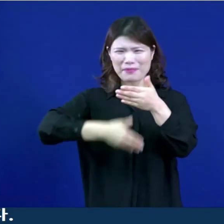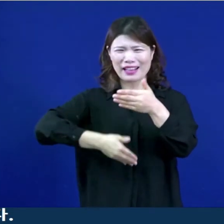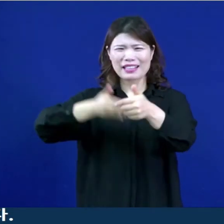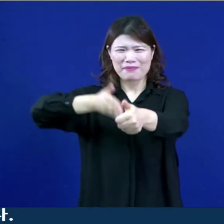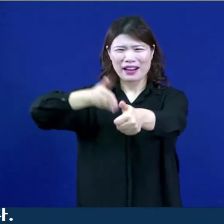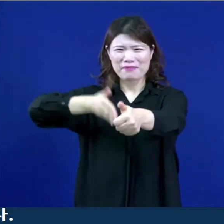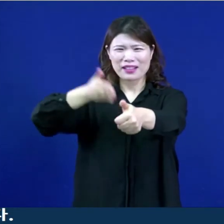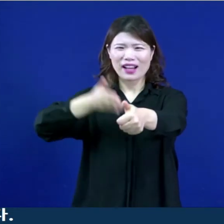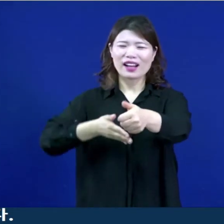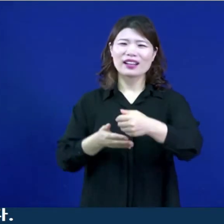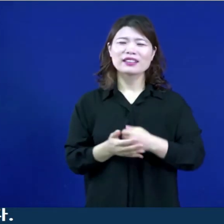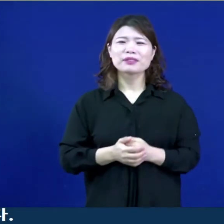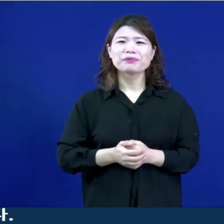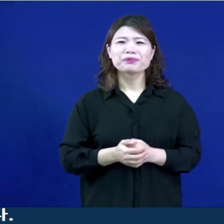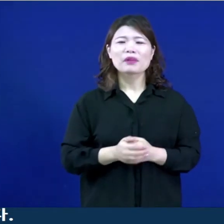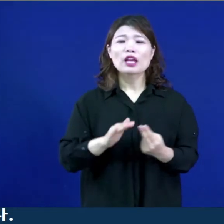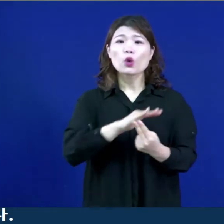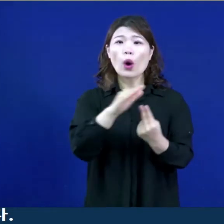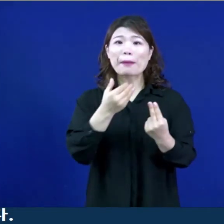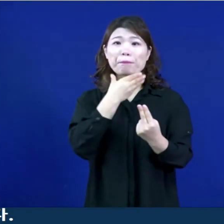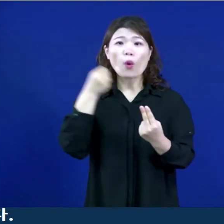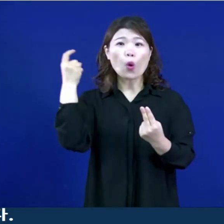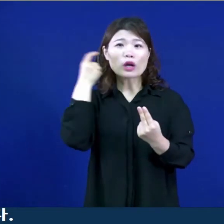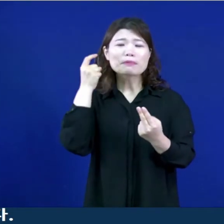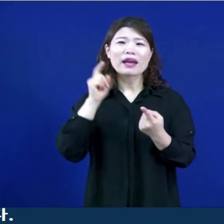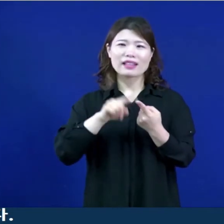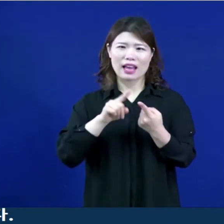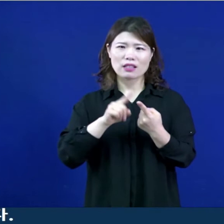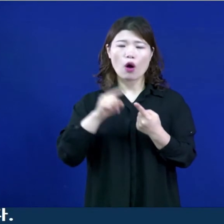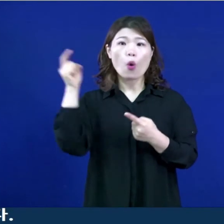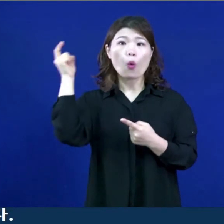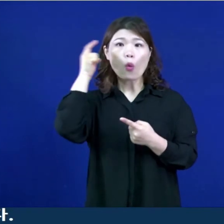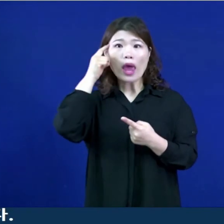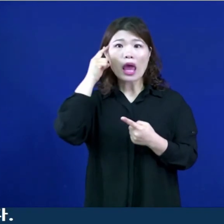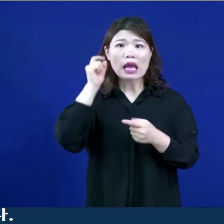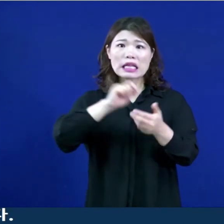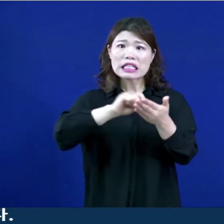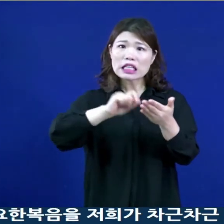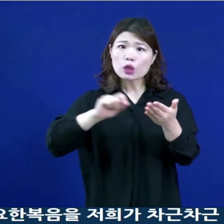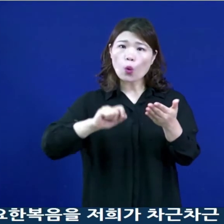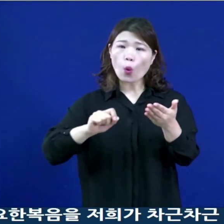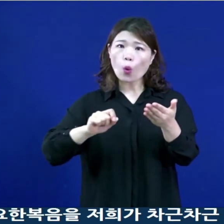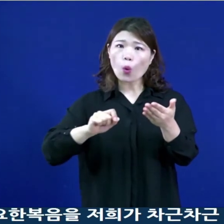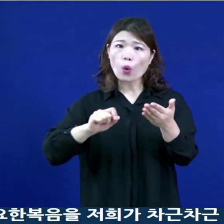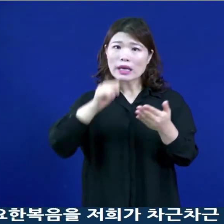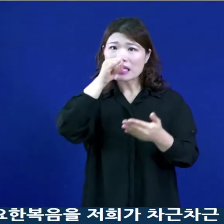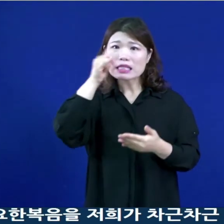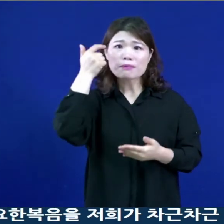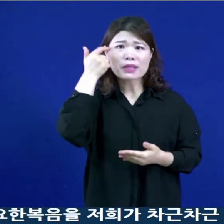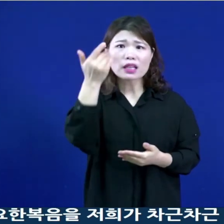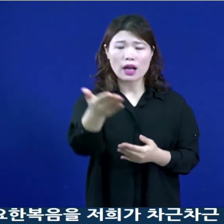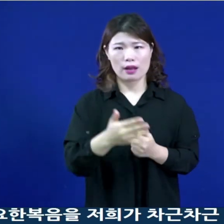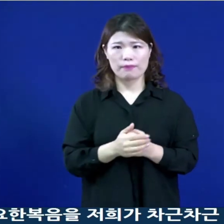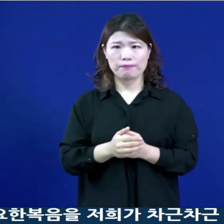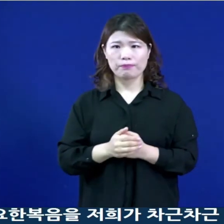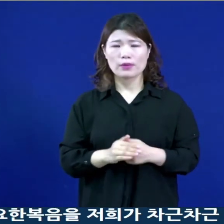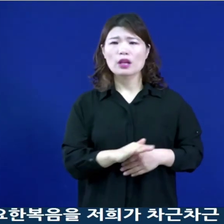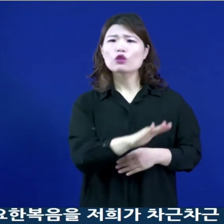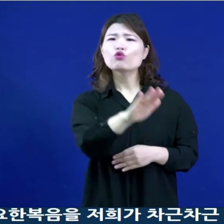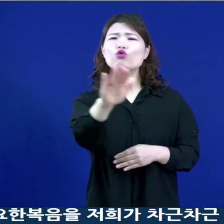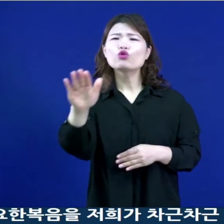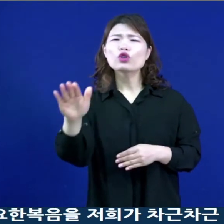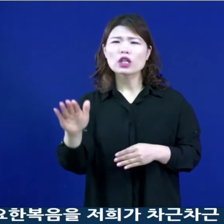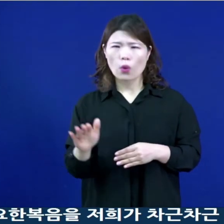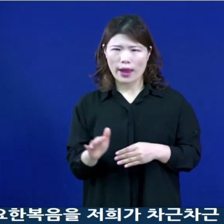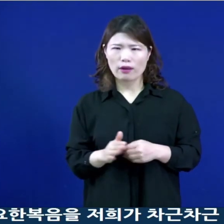소망합니다. 요한복음은 정리합니다. 왜 이 기록이 있는가? 우리로 하여금 믿게